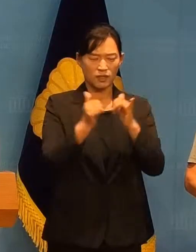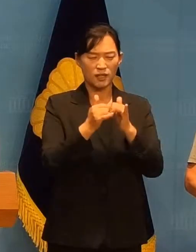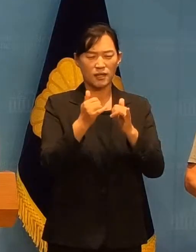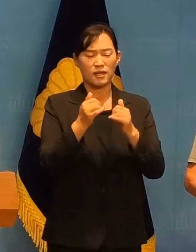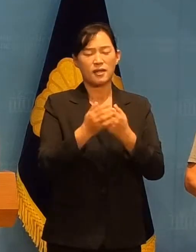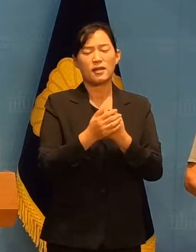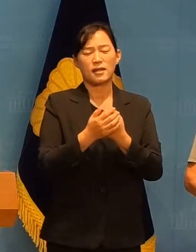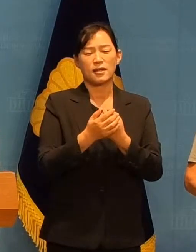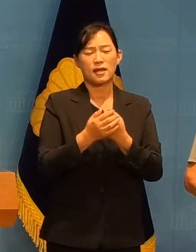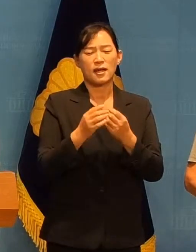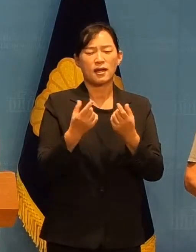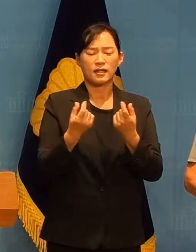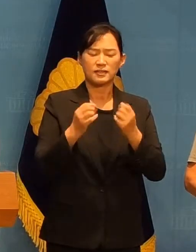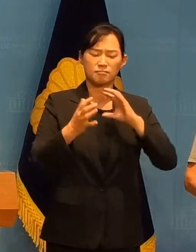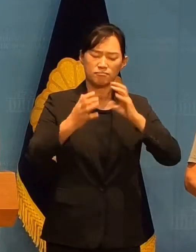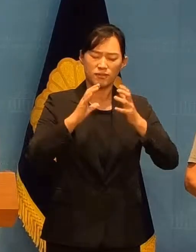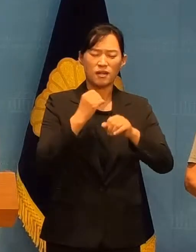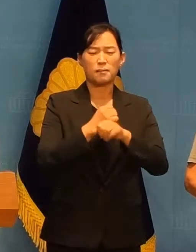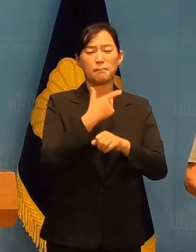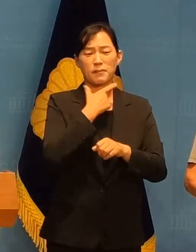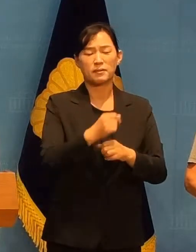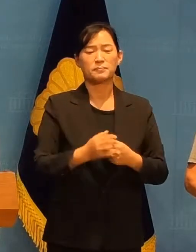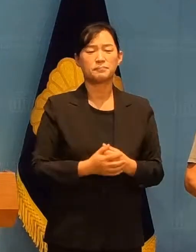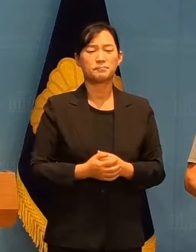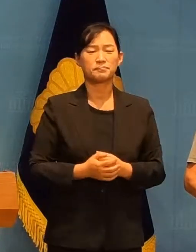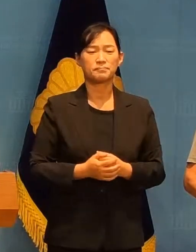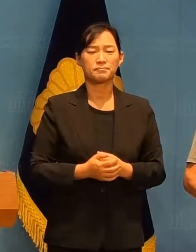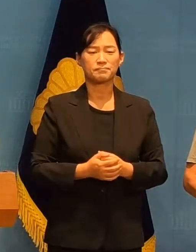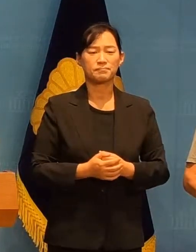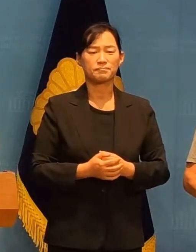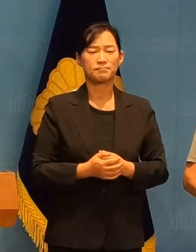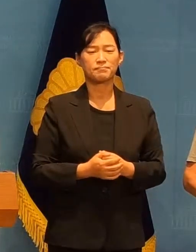장이 열리기를 바랍니다. 이상입니다.